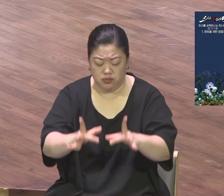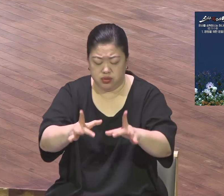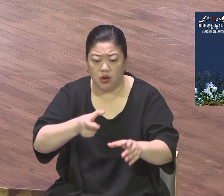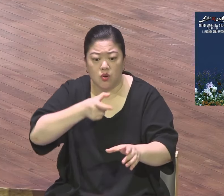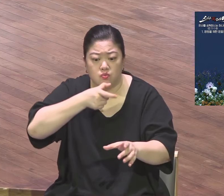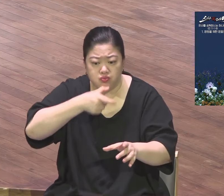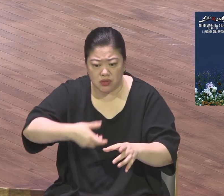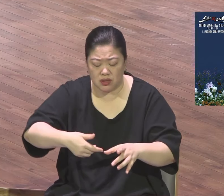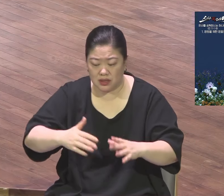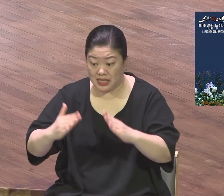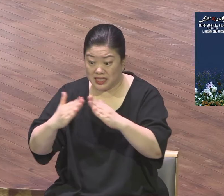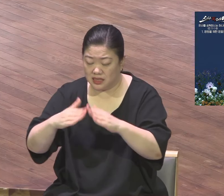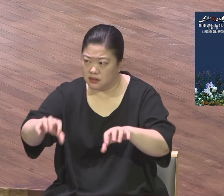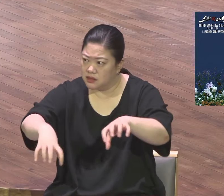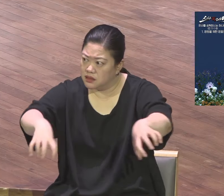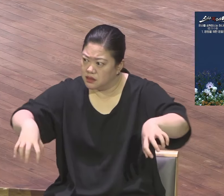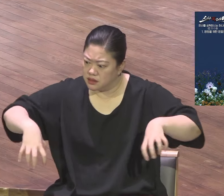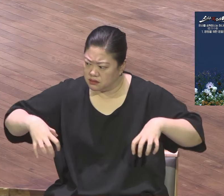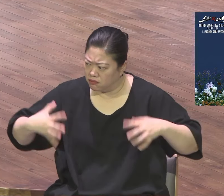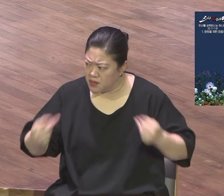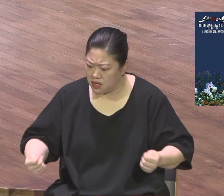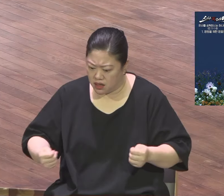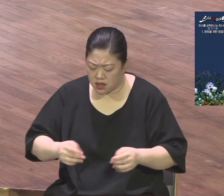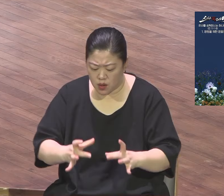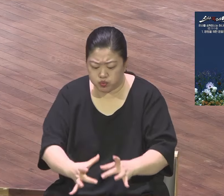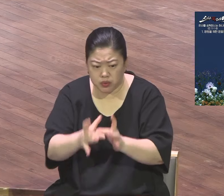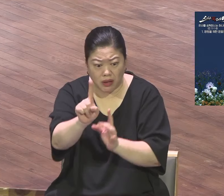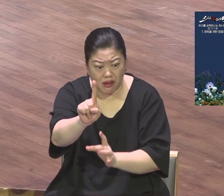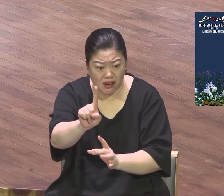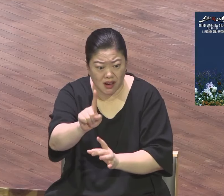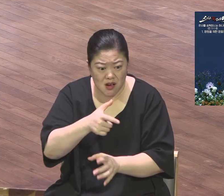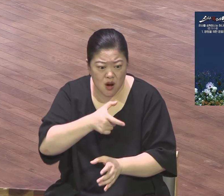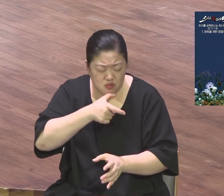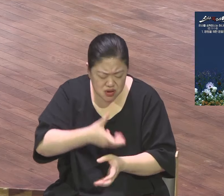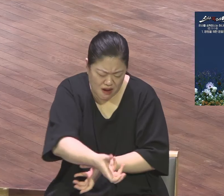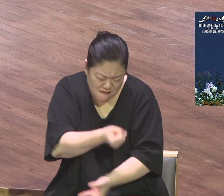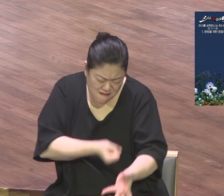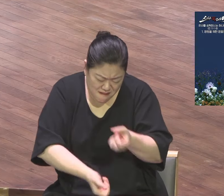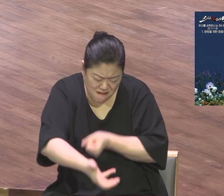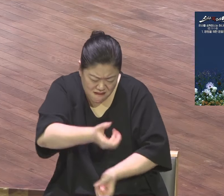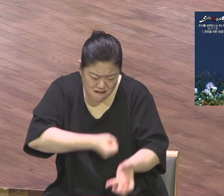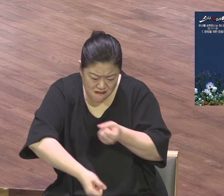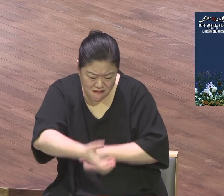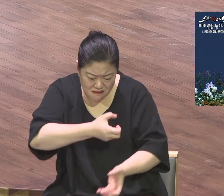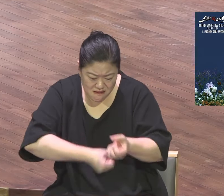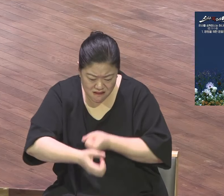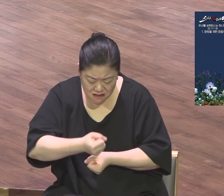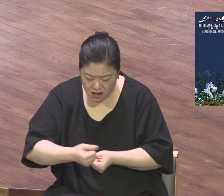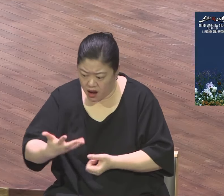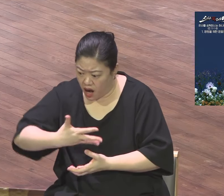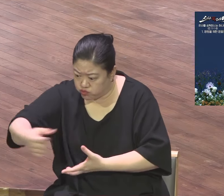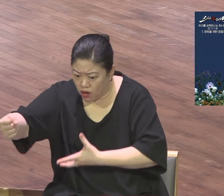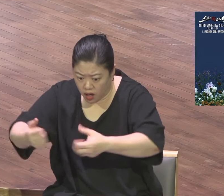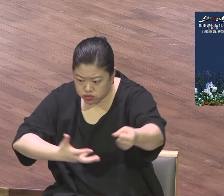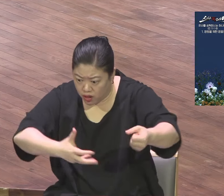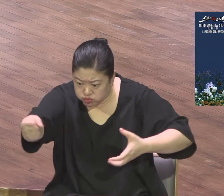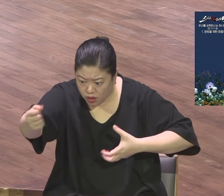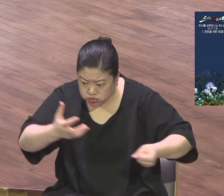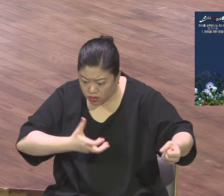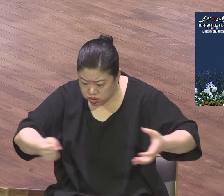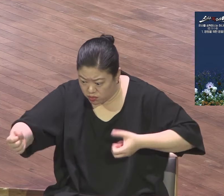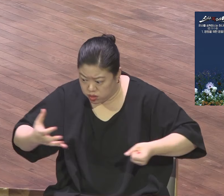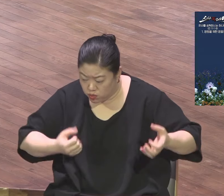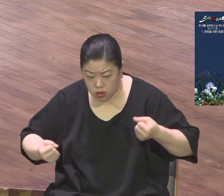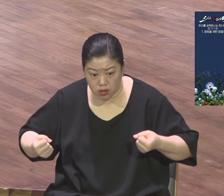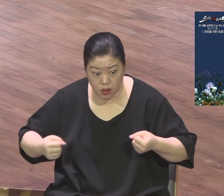내고 또 내고 계속 퍼내요. 우물을 자꾸 퍼낼수록 자꾸 물이 나와요. 그런데 안 퍼내고 나왔으면